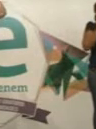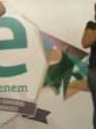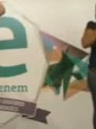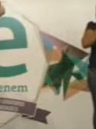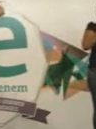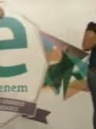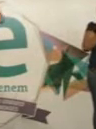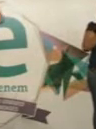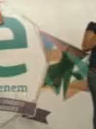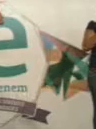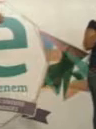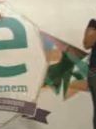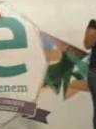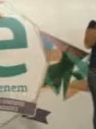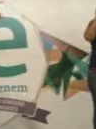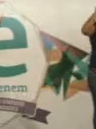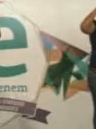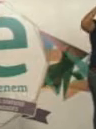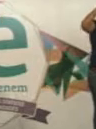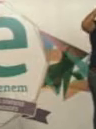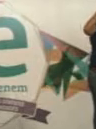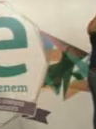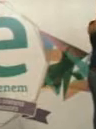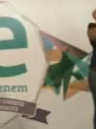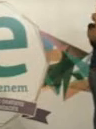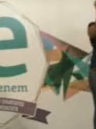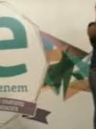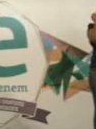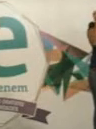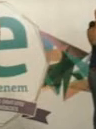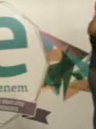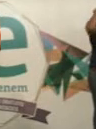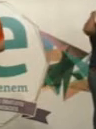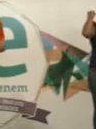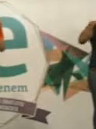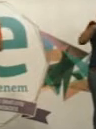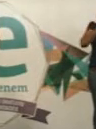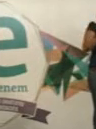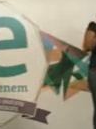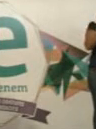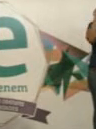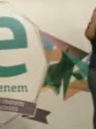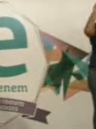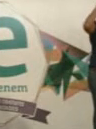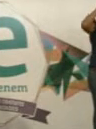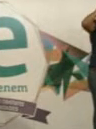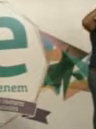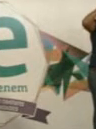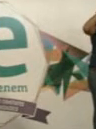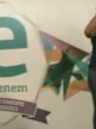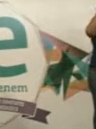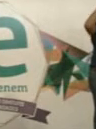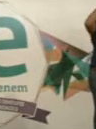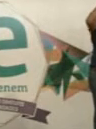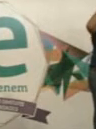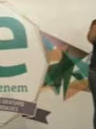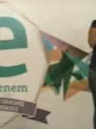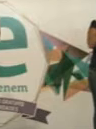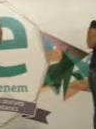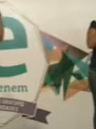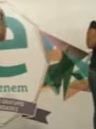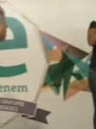vestiário esticando o cabelo, né? Há um caso famoso também do jogador do Fluminense, chamado Carlos Alberto, que era mulato,